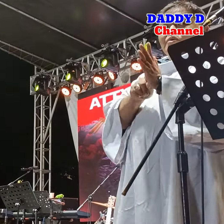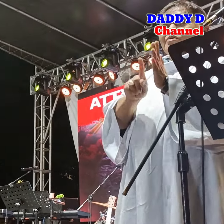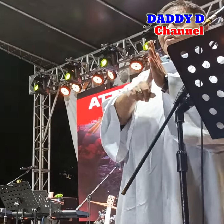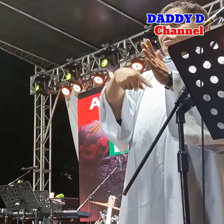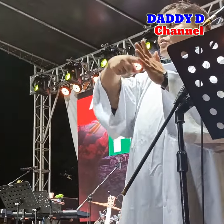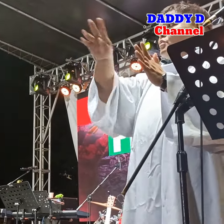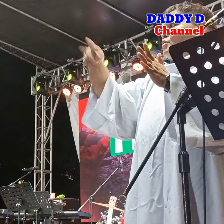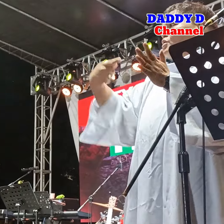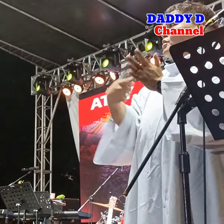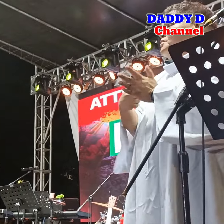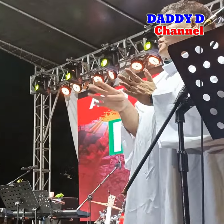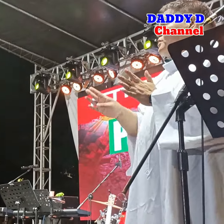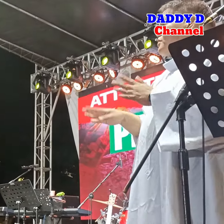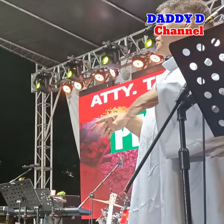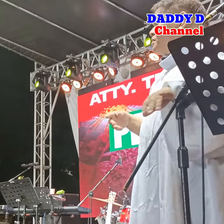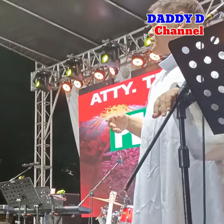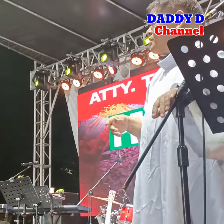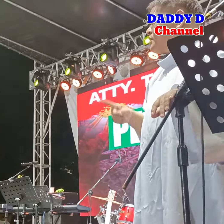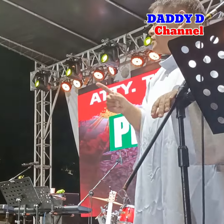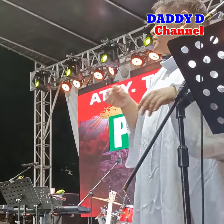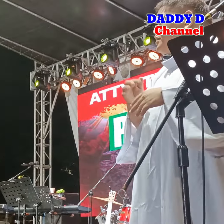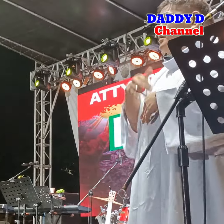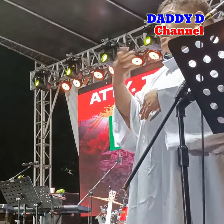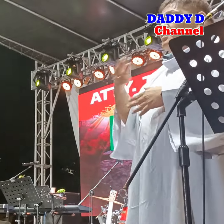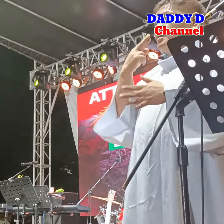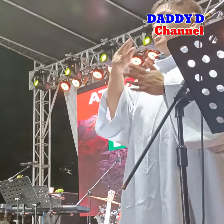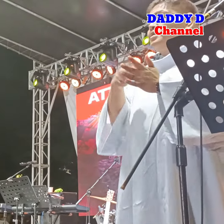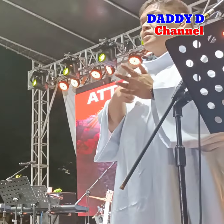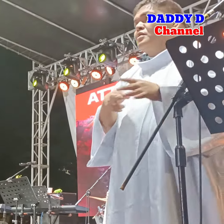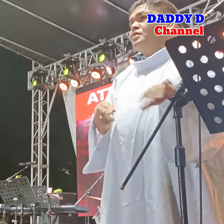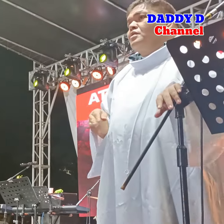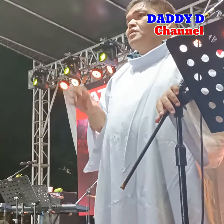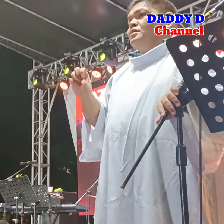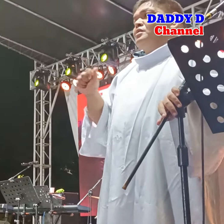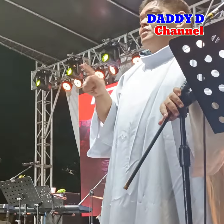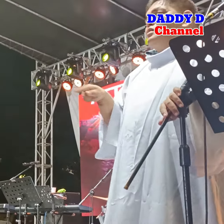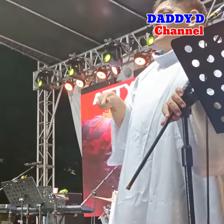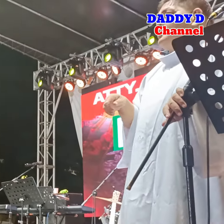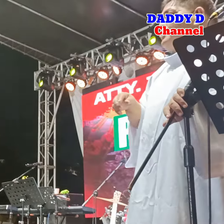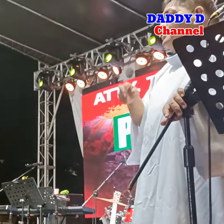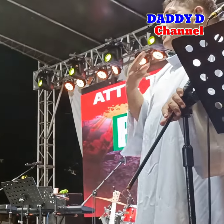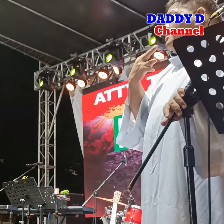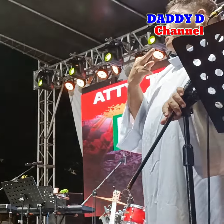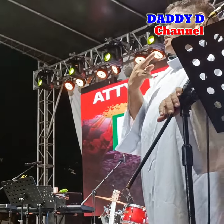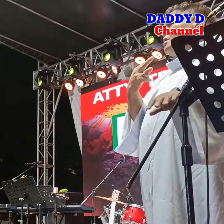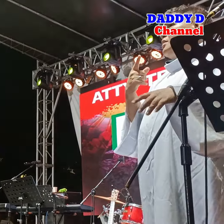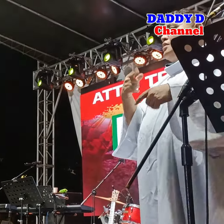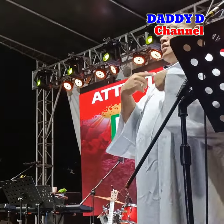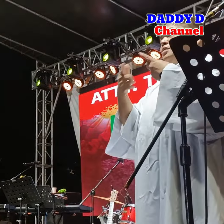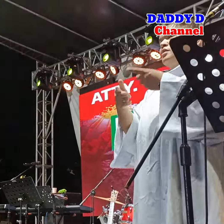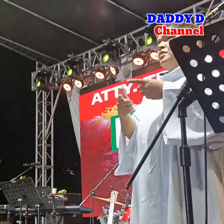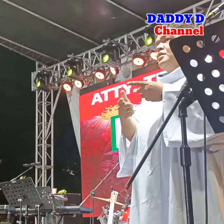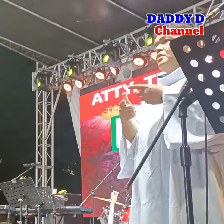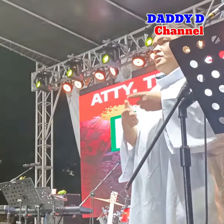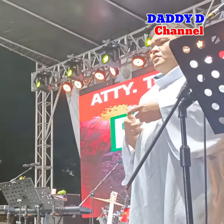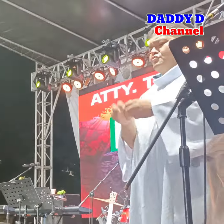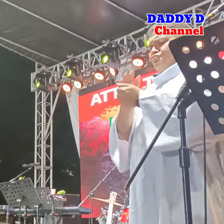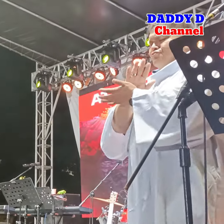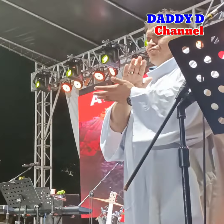housing units per year. Later on, nag-report si Secretary Acusar, Sir, bago kasi yung